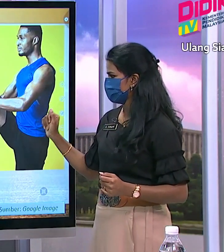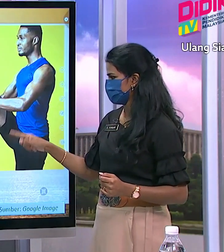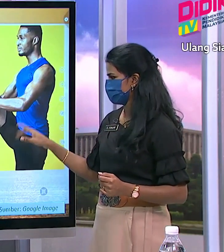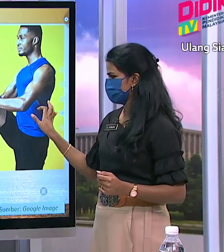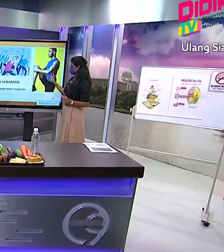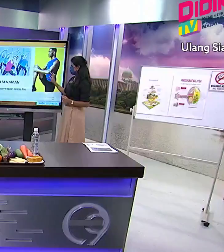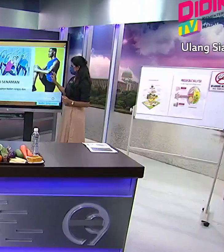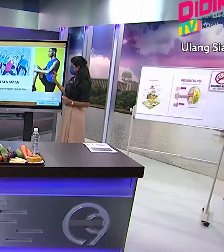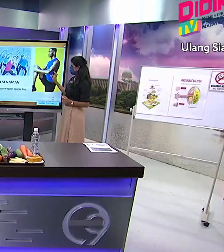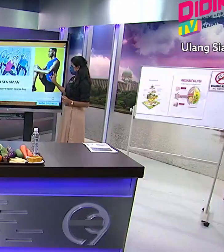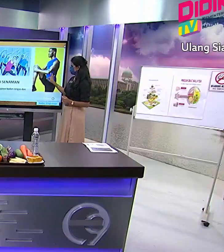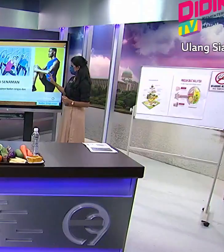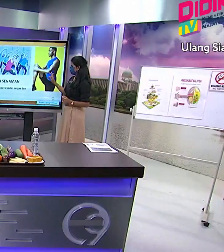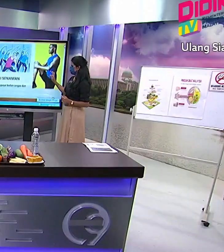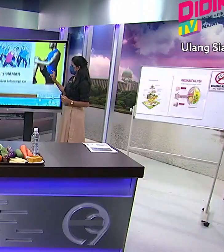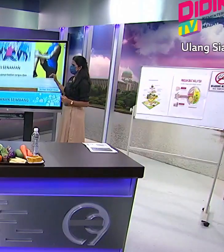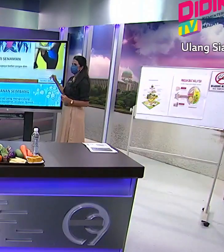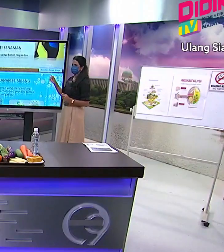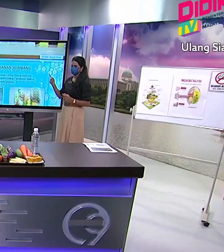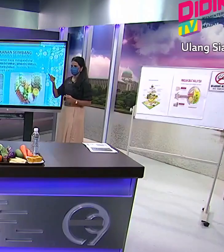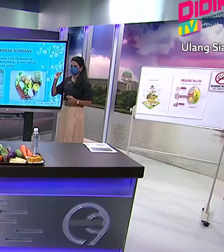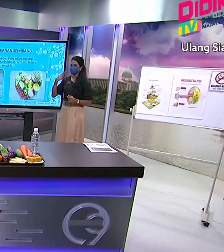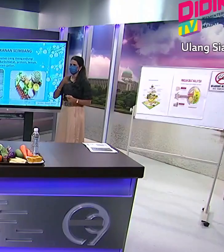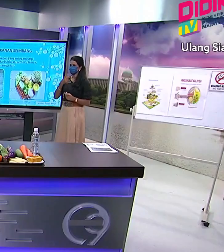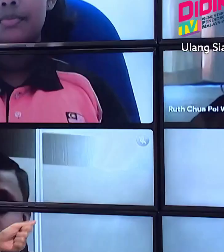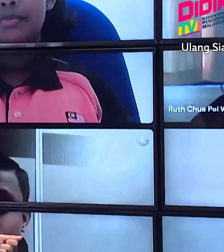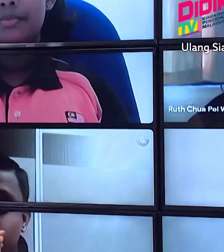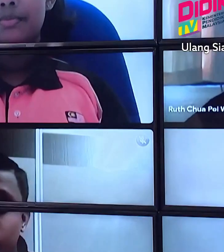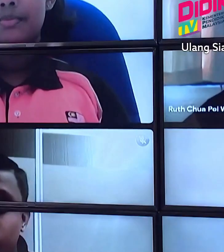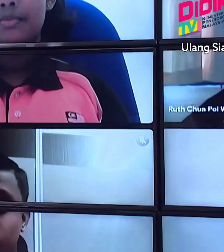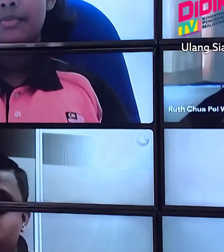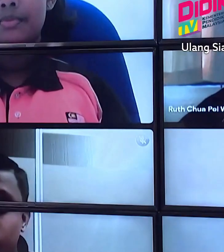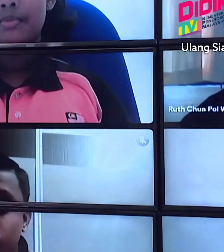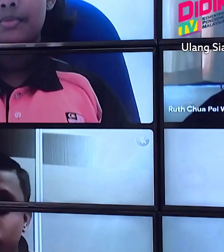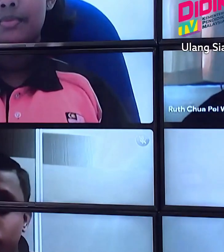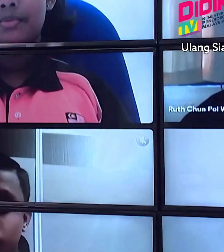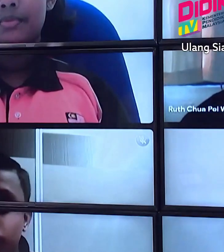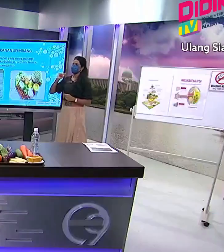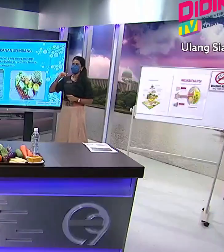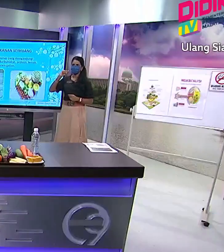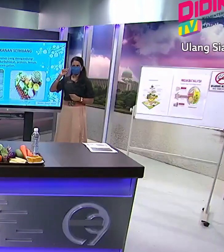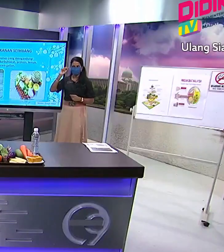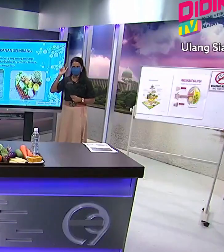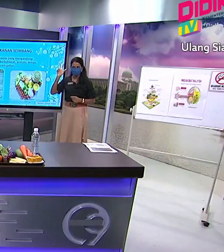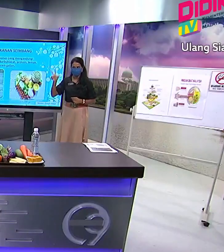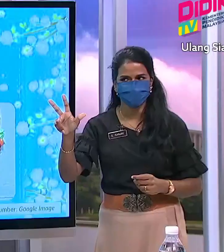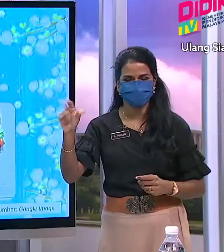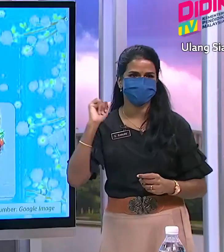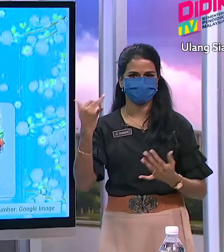Okey. Ini seperti mana yang tadi kita sudah tadi bincang tadi. Okey. Yang ketiga, sekarang